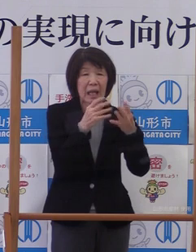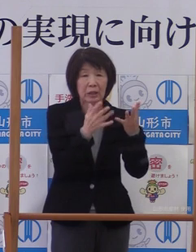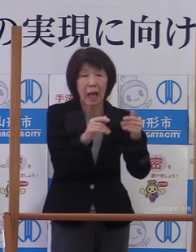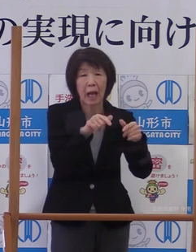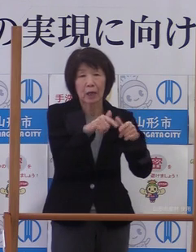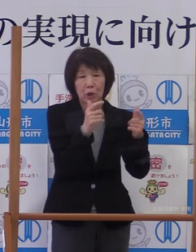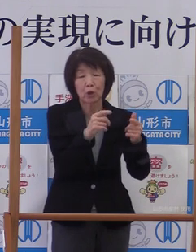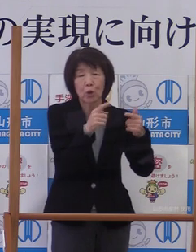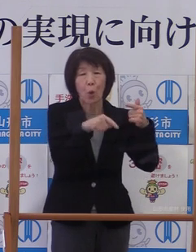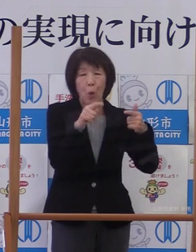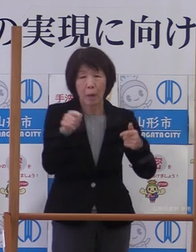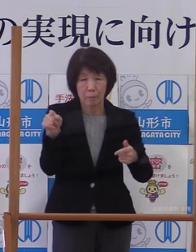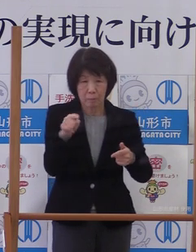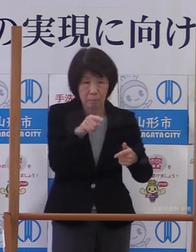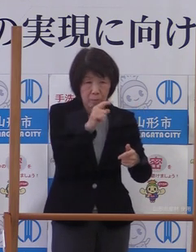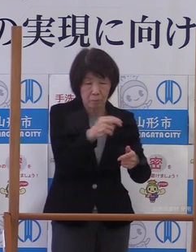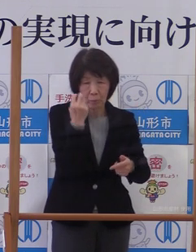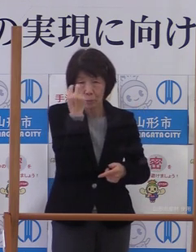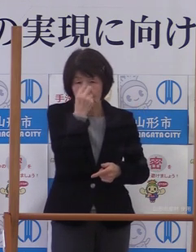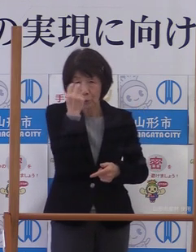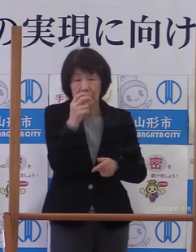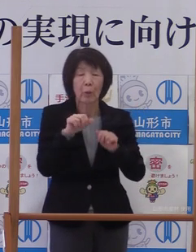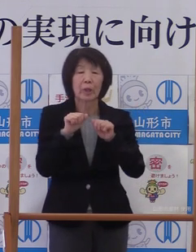利用状況調査を行います。